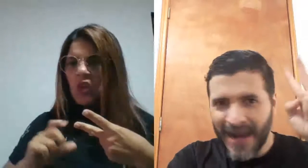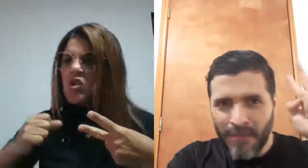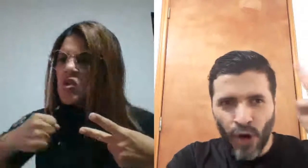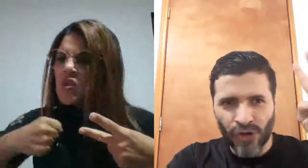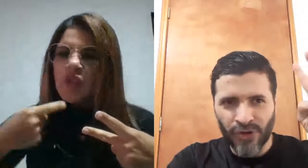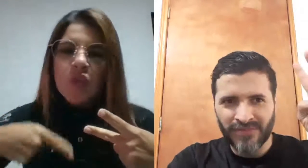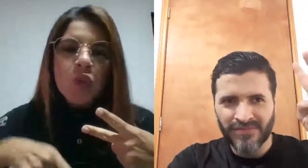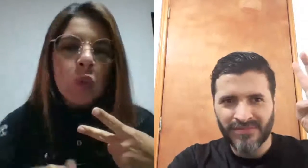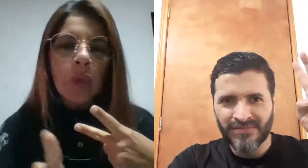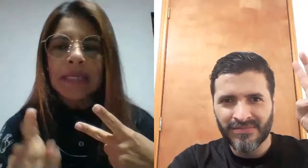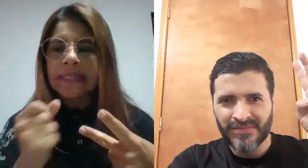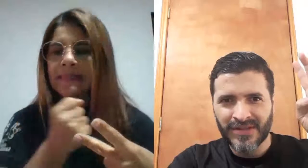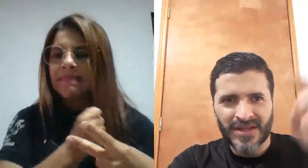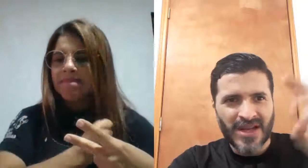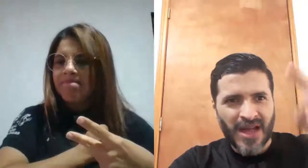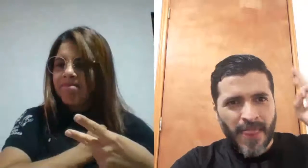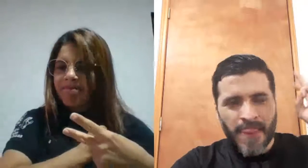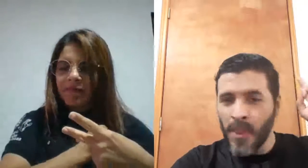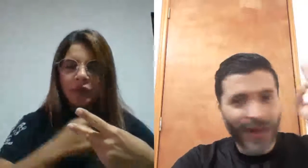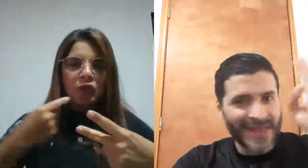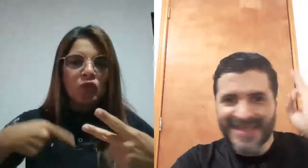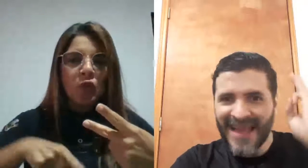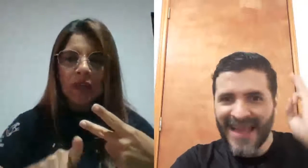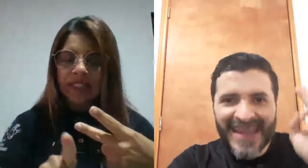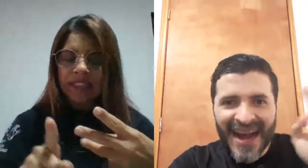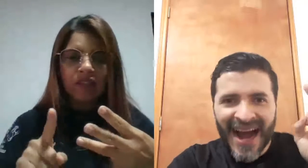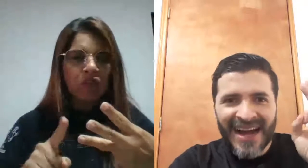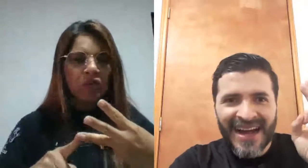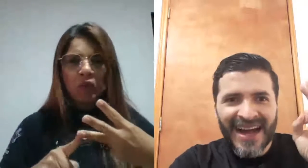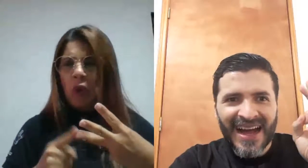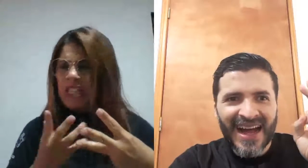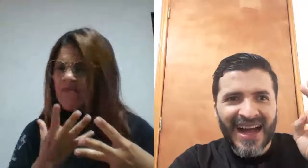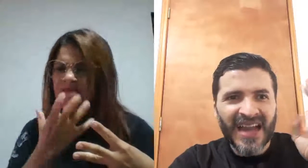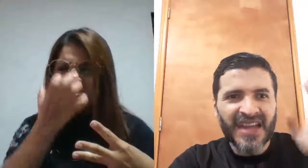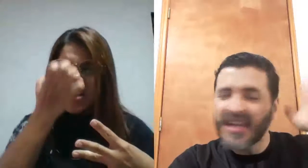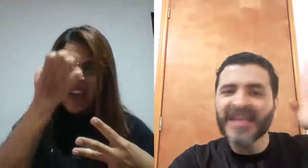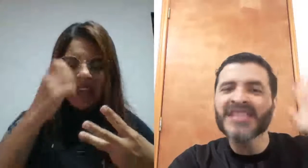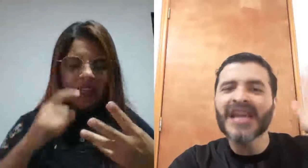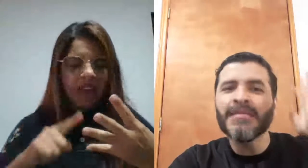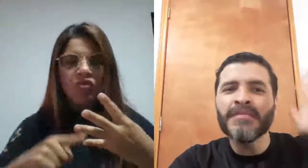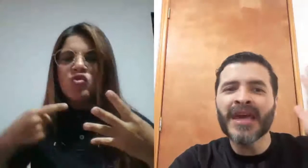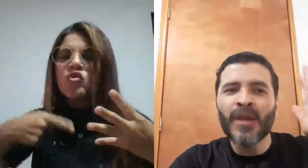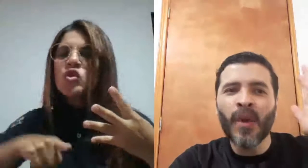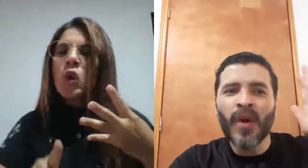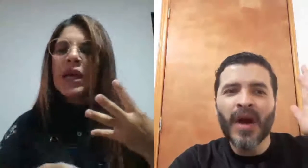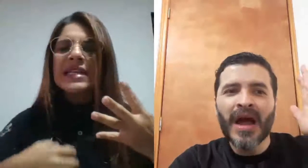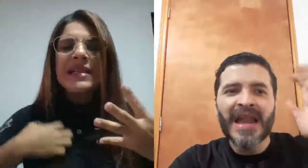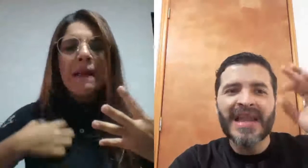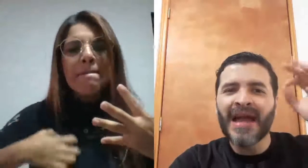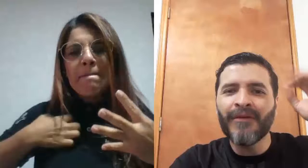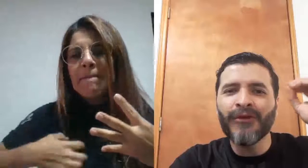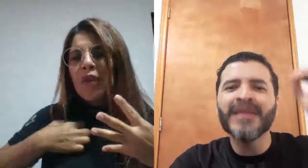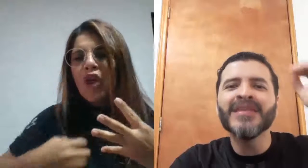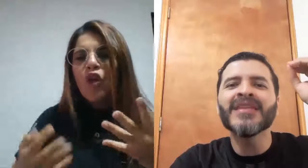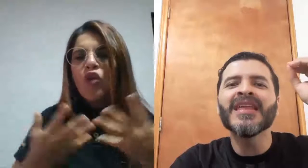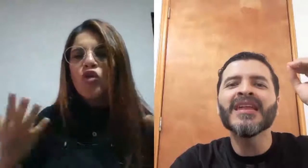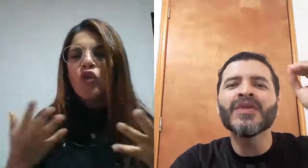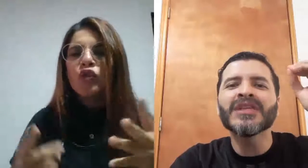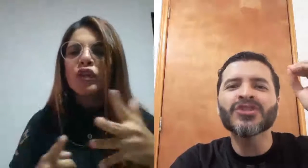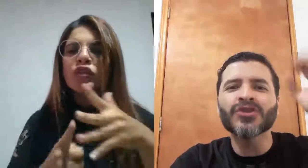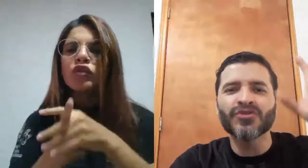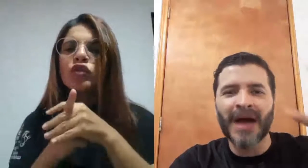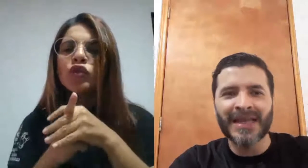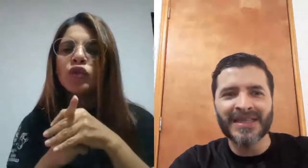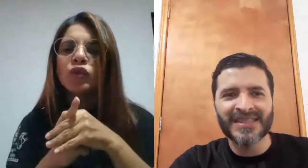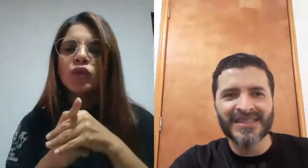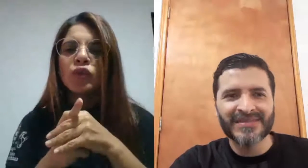no es el amor, no es la ira, ni es el miedo la fuente